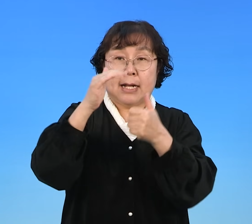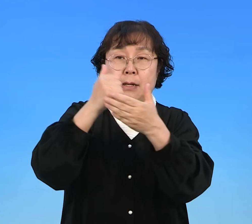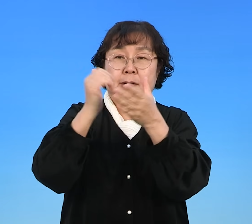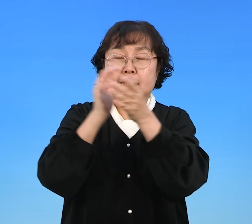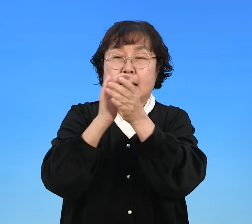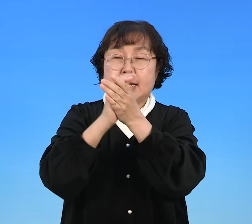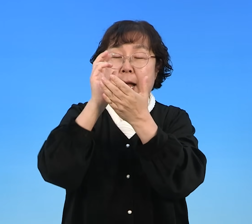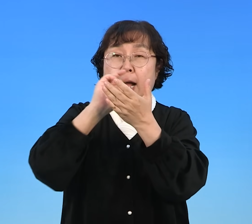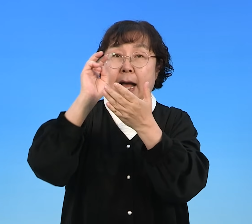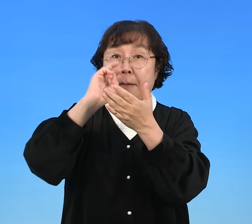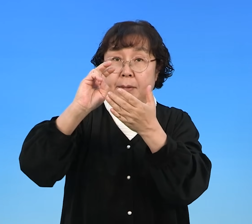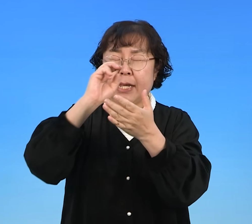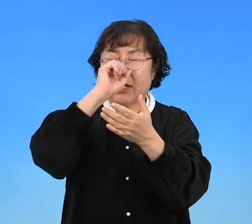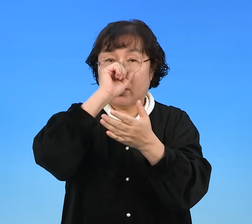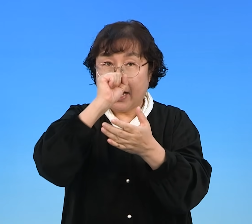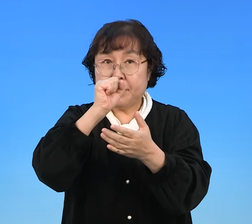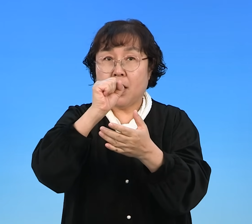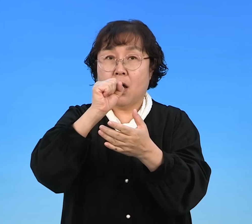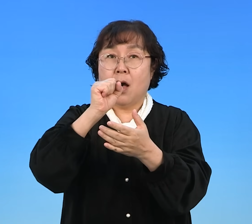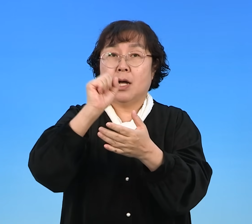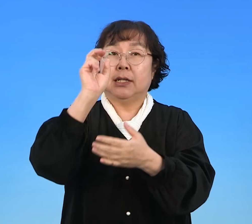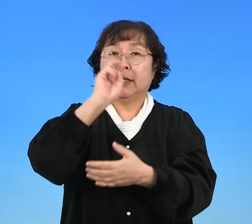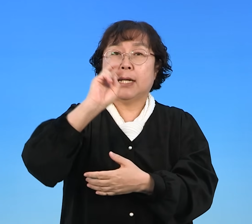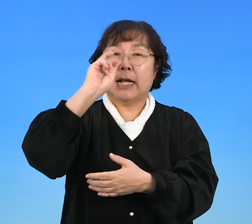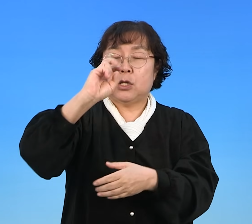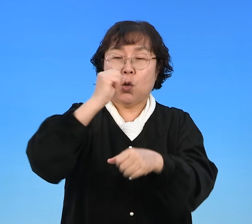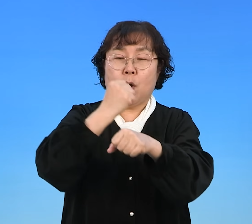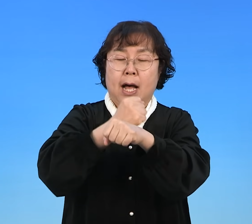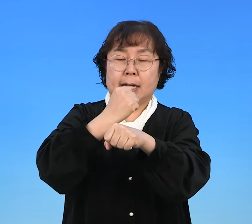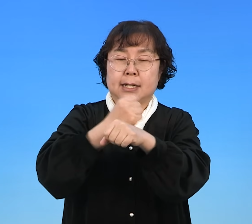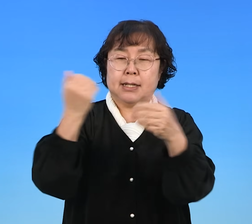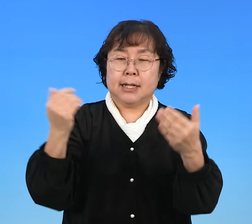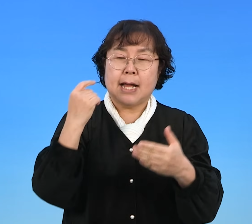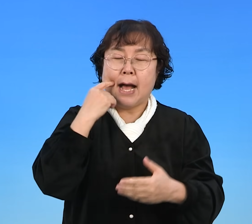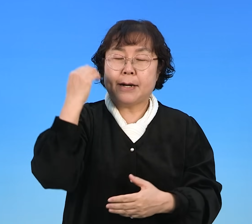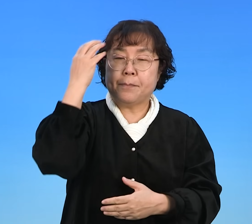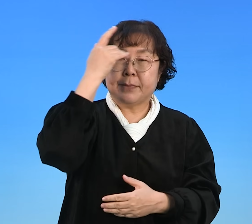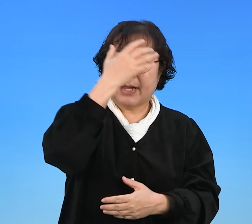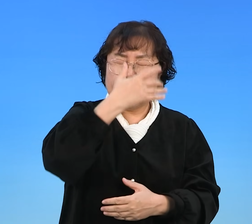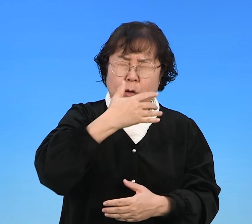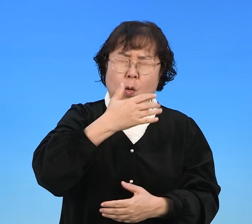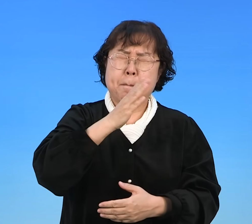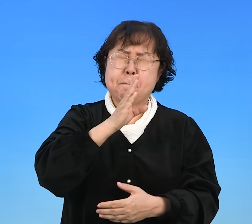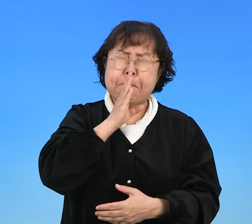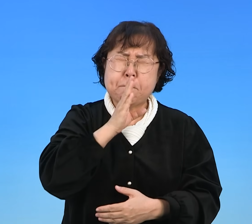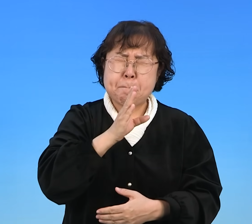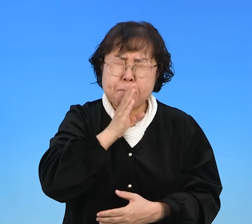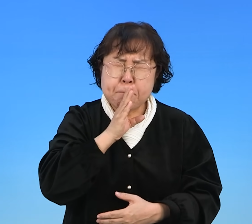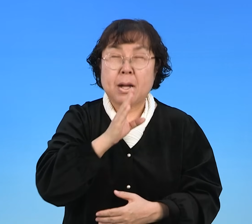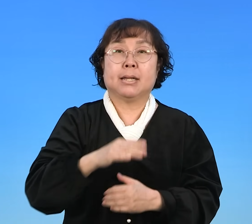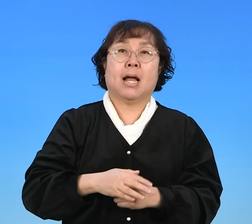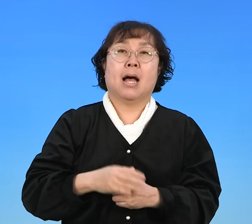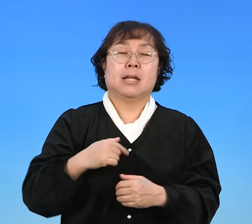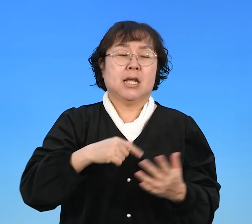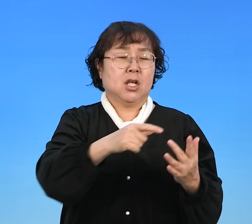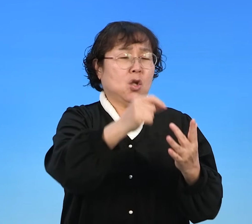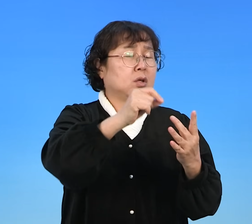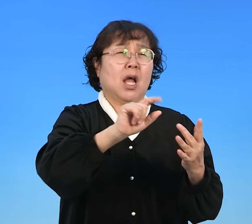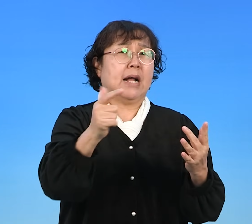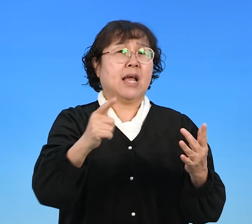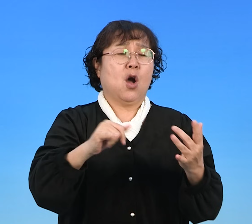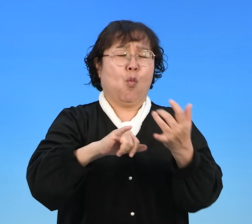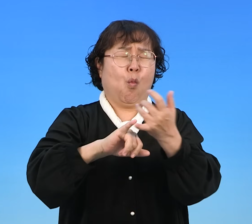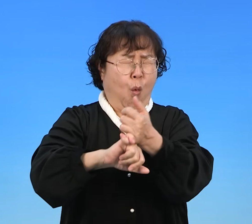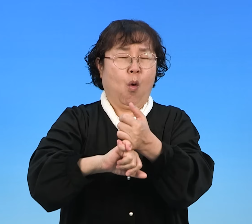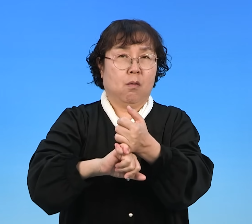우리 하나님을 찬양하는 일이 선하며, 그 다음 보세요. 찬송하는 일이 아름답고 마땅하도다. 이거 선택 아니야,